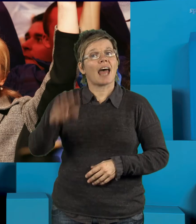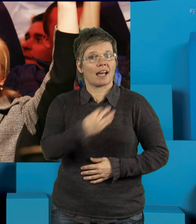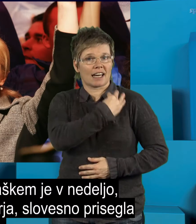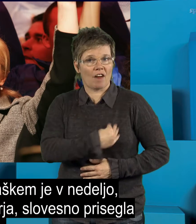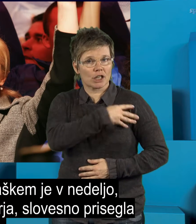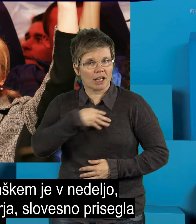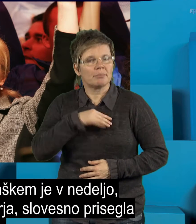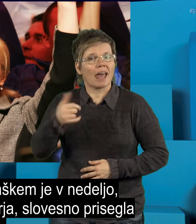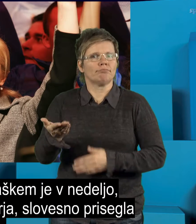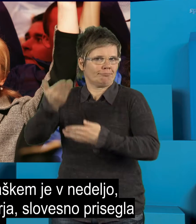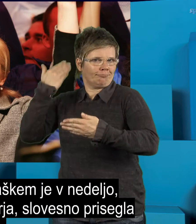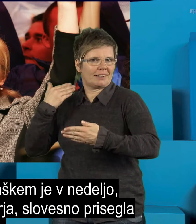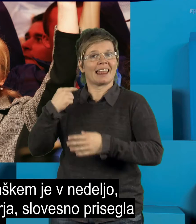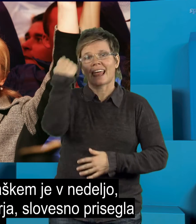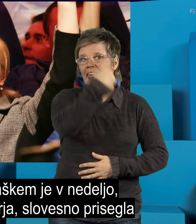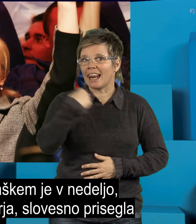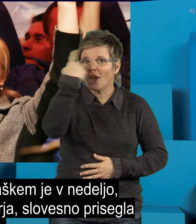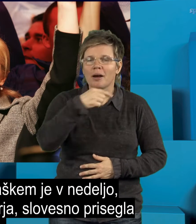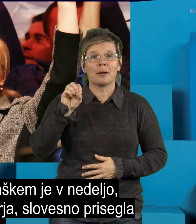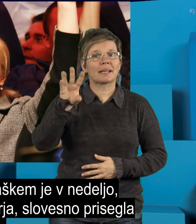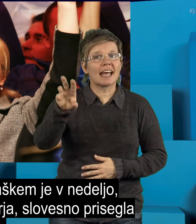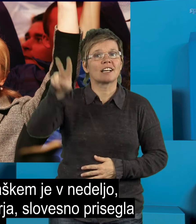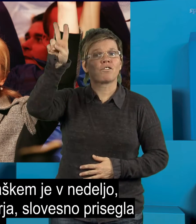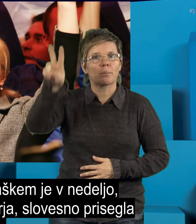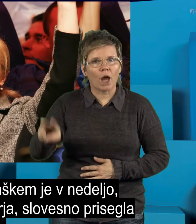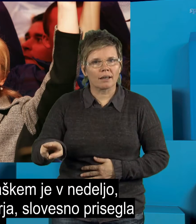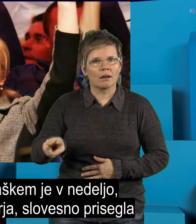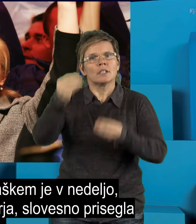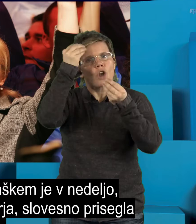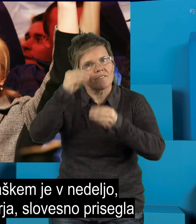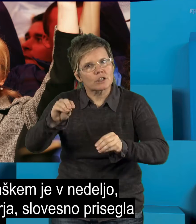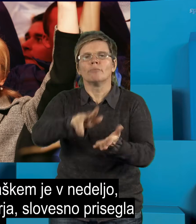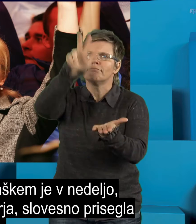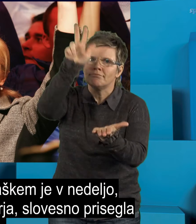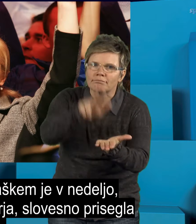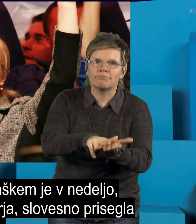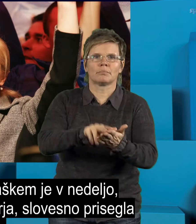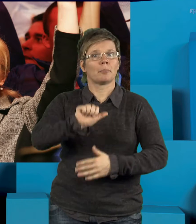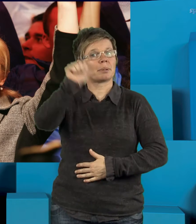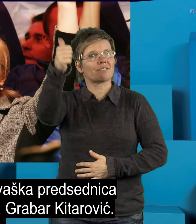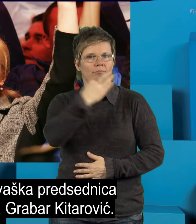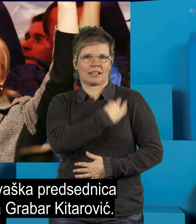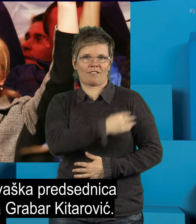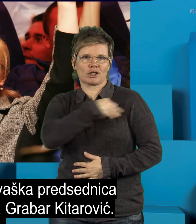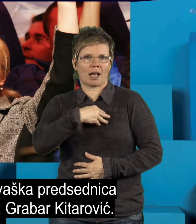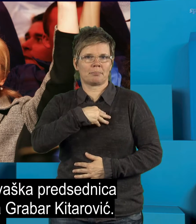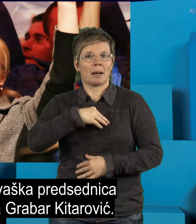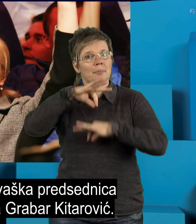Na Hrvaškem je v nedeljo, 15. februarja, slovesno prisegla prva hrvaška predsednica Kolinda